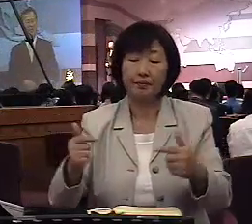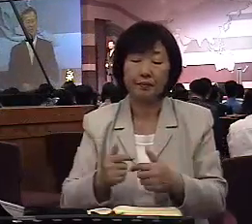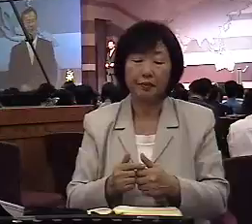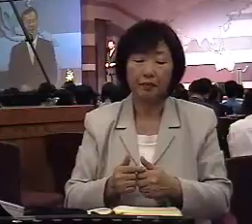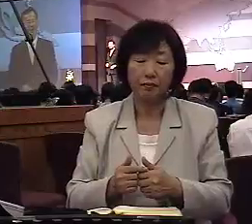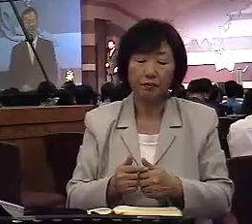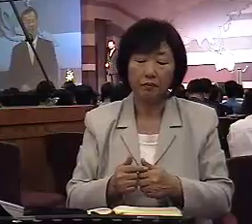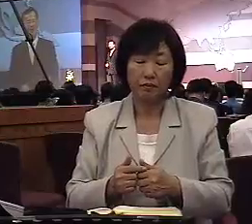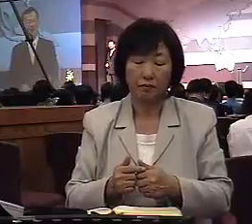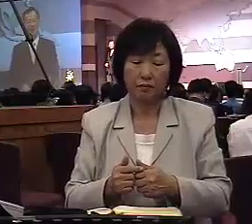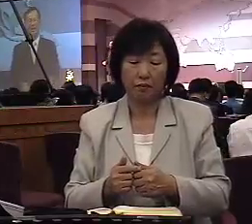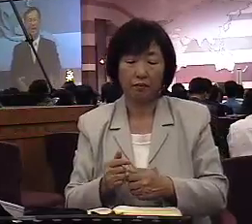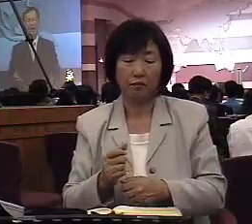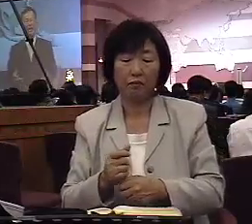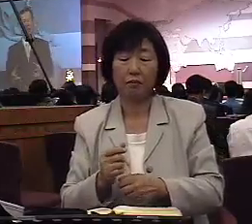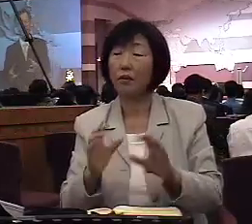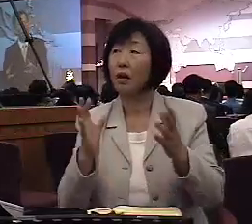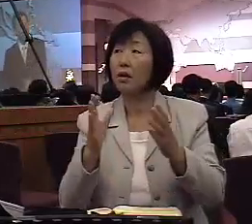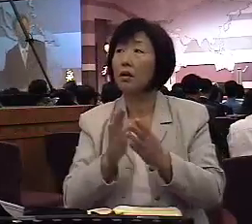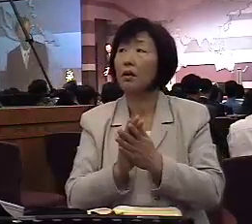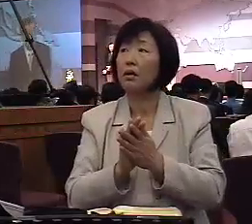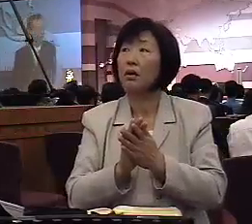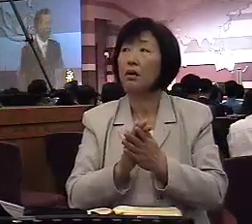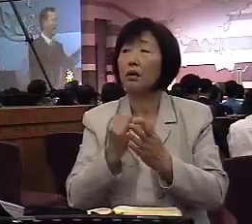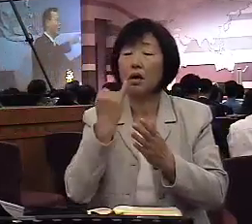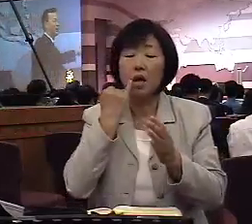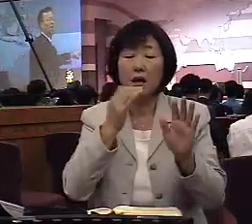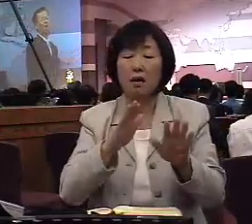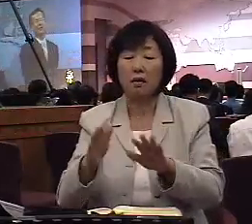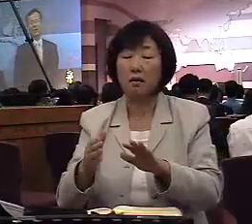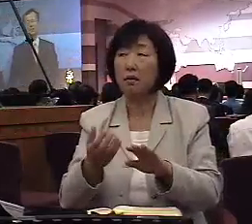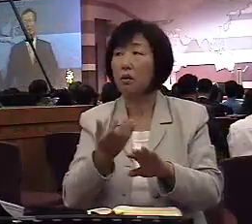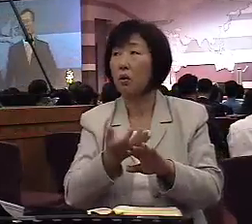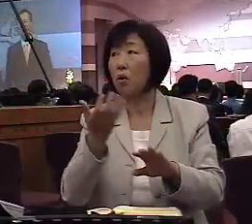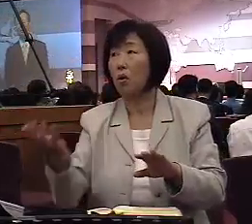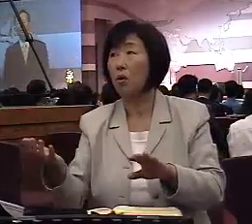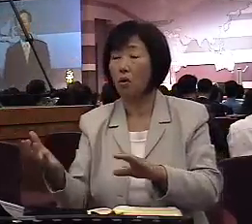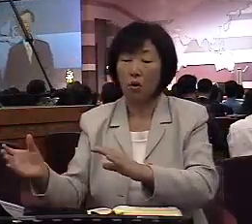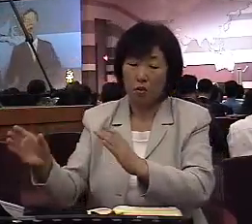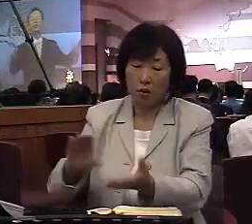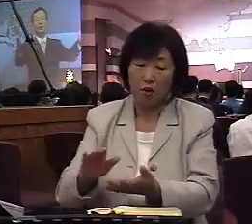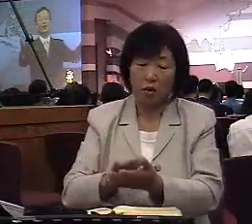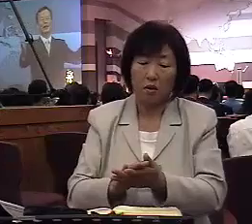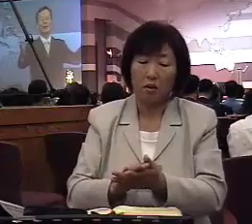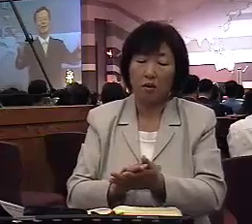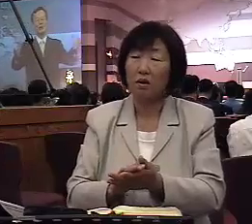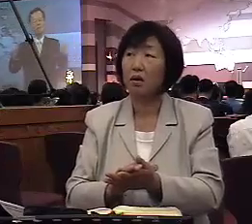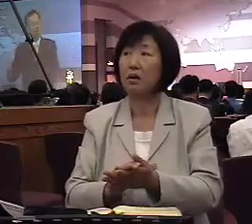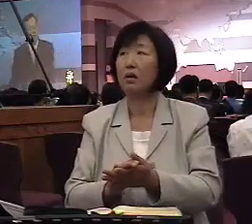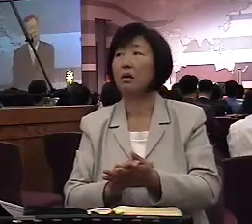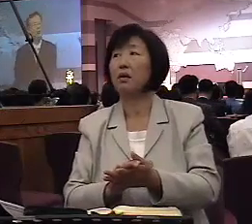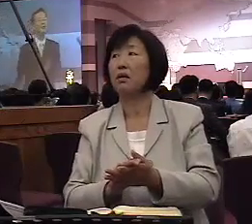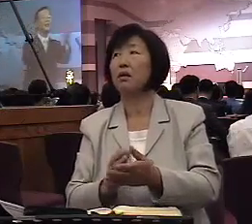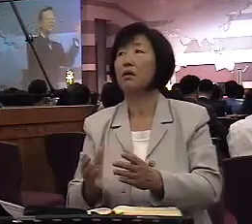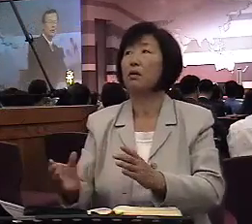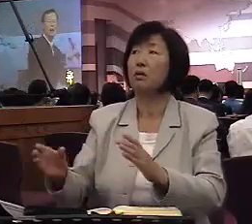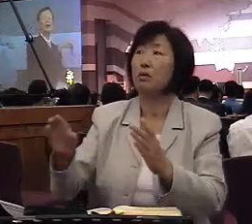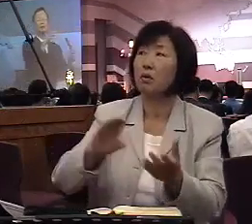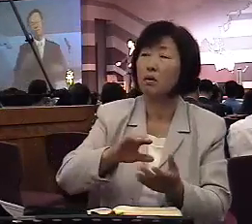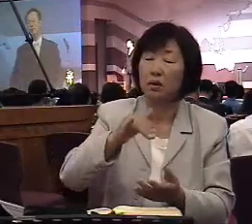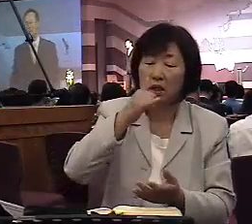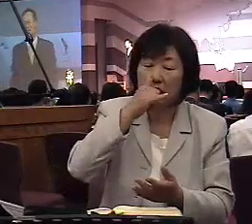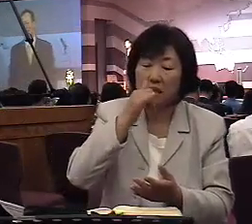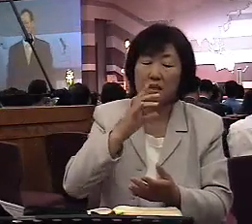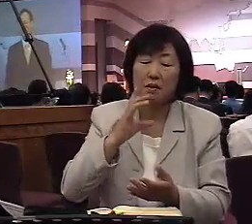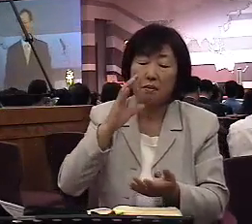커지시고, 그렇죠? 어린아이가 바닷물을 옮겨다가 여기다 붓겠습니다 하면은 그 언제 끝나요? 불 수 있을